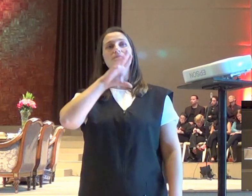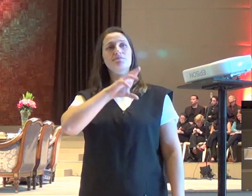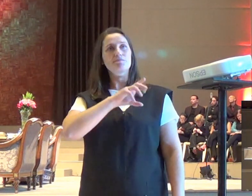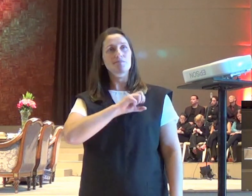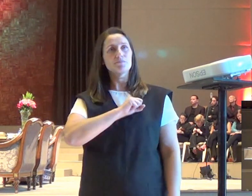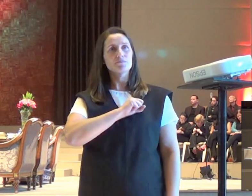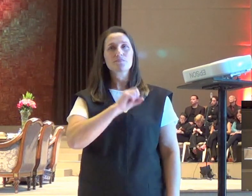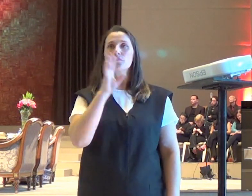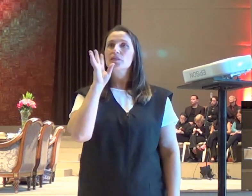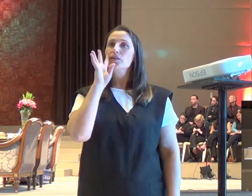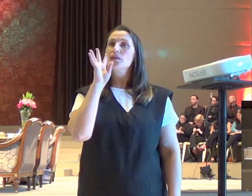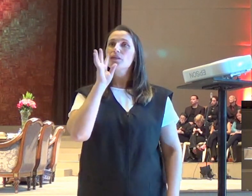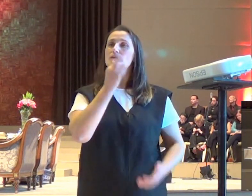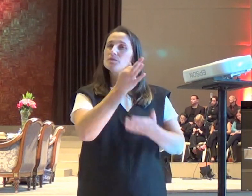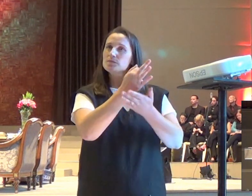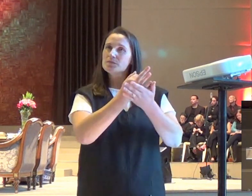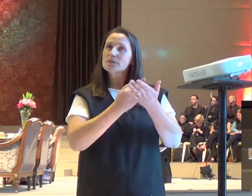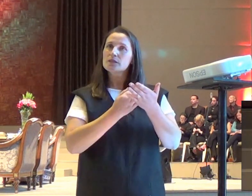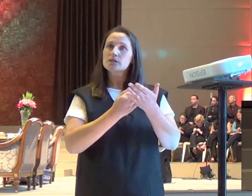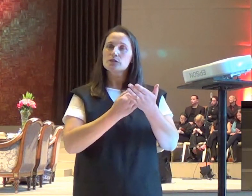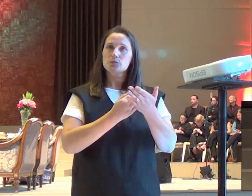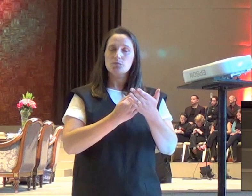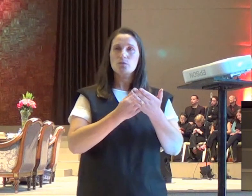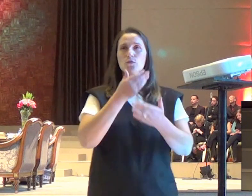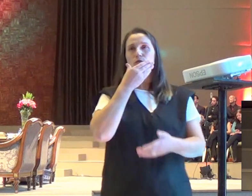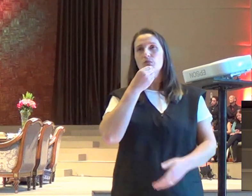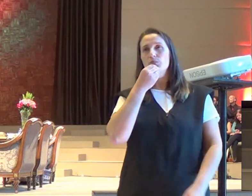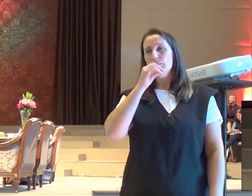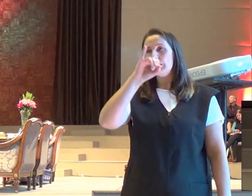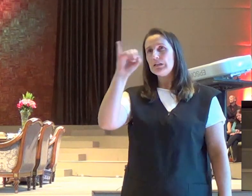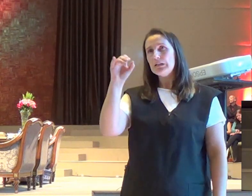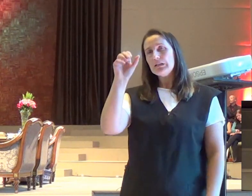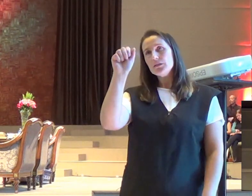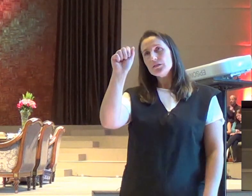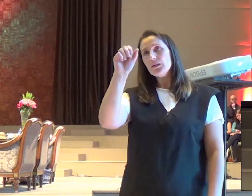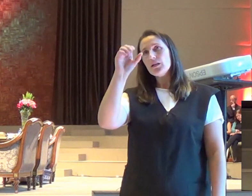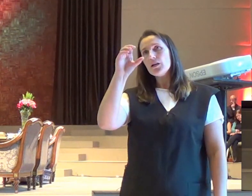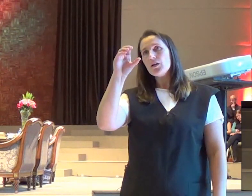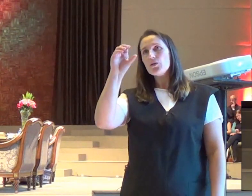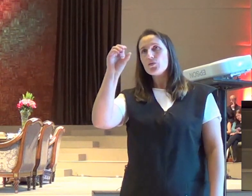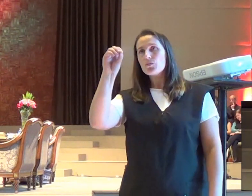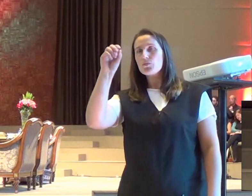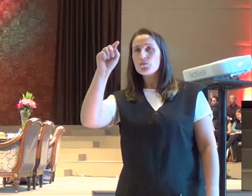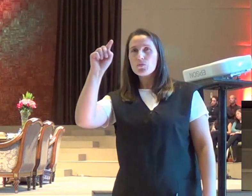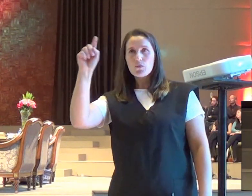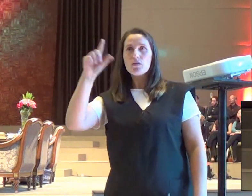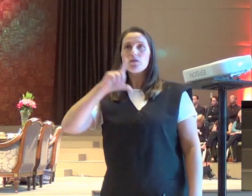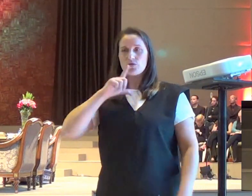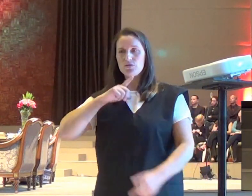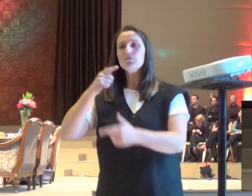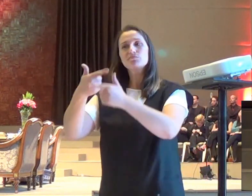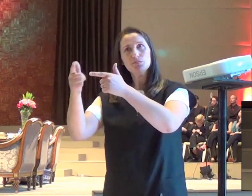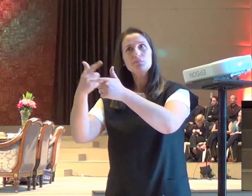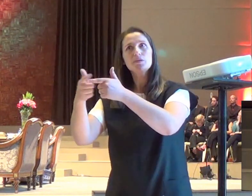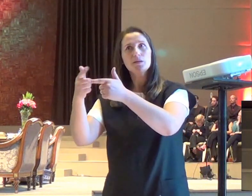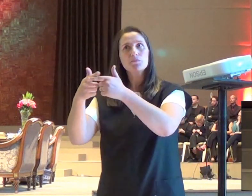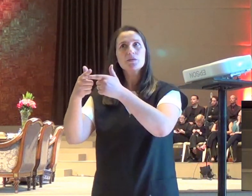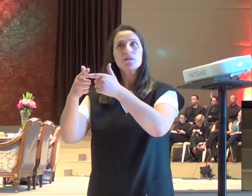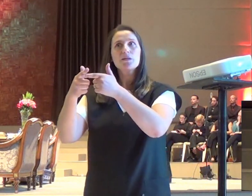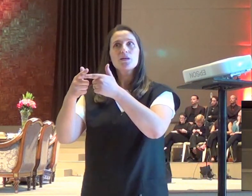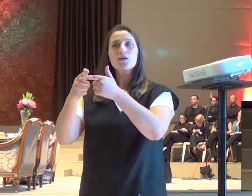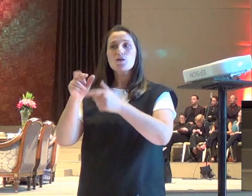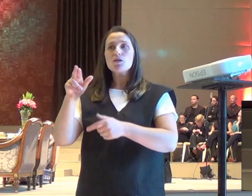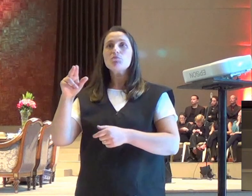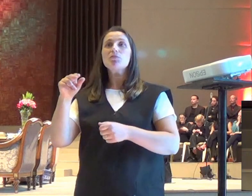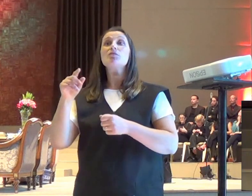Jacó viu que tinha um problema em casa que os irmãos tinham ciúmes de